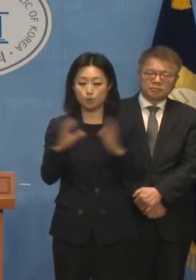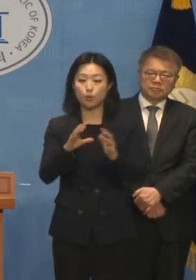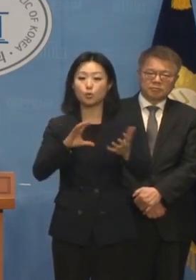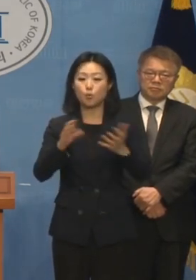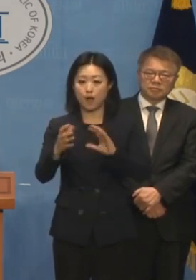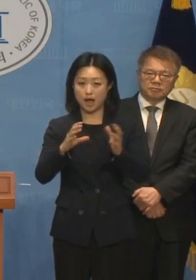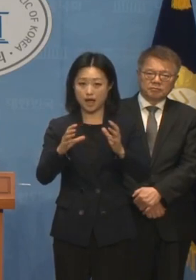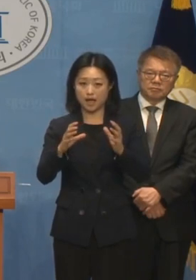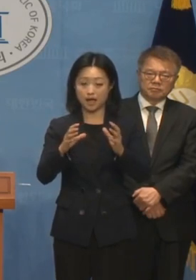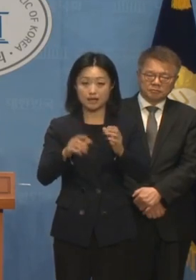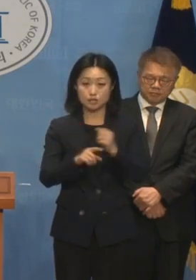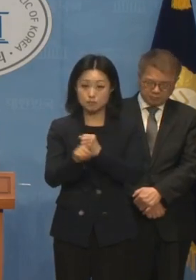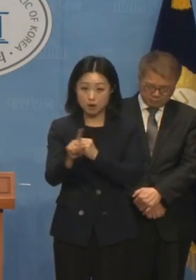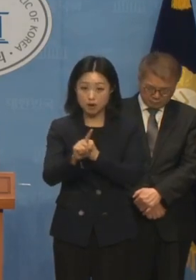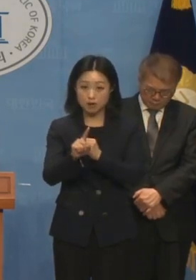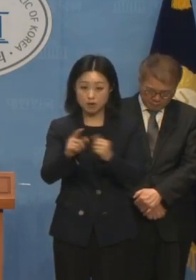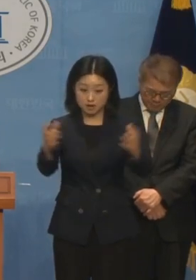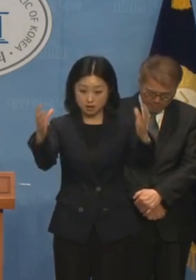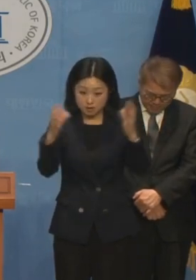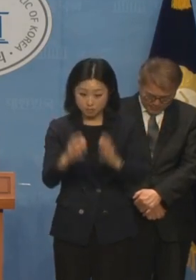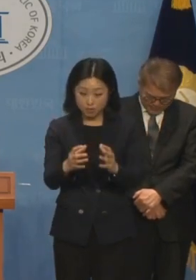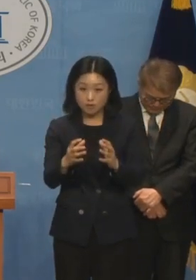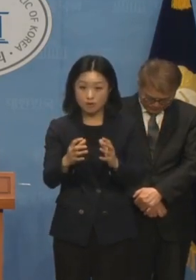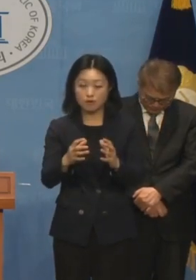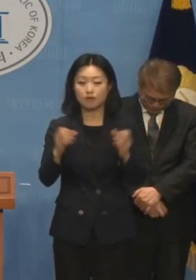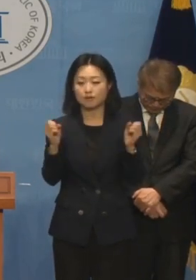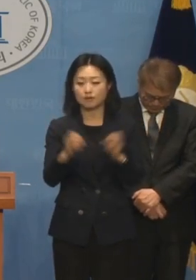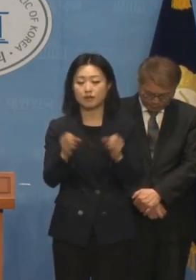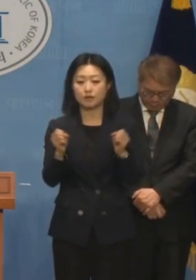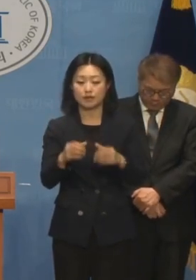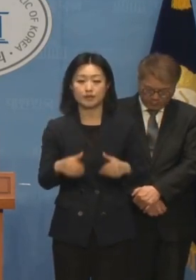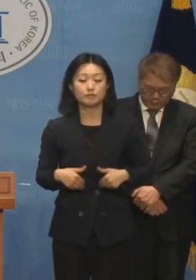공론화란 수기가 이루어지는 과정이